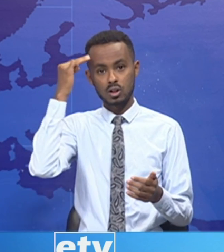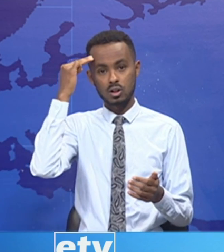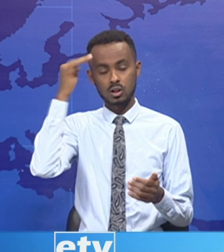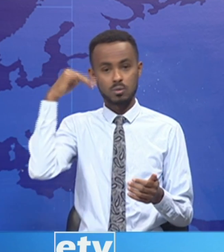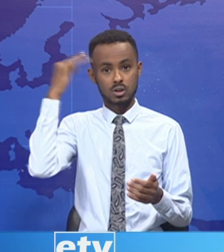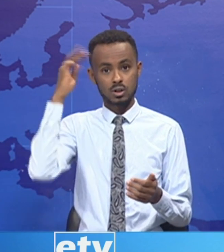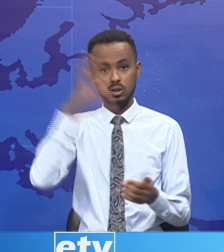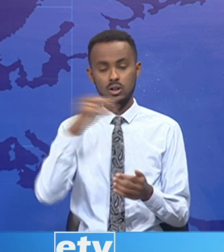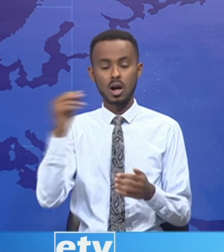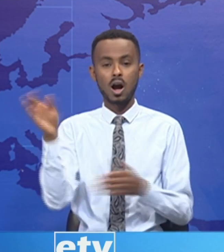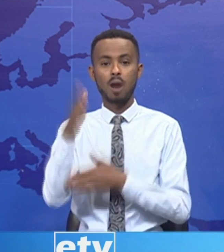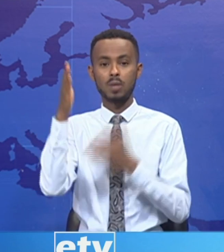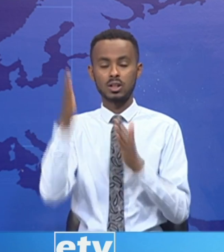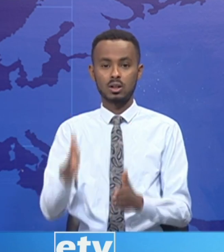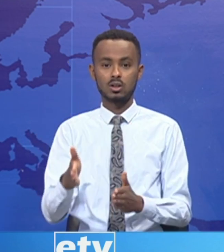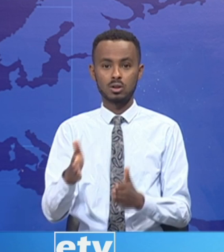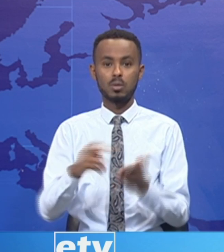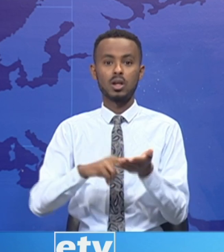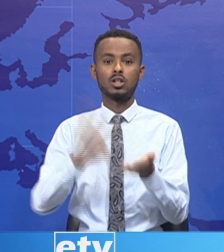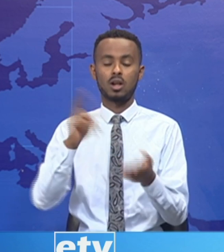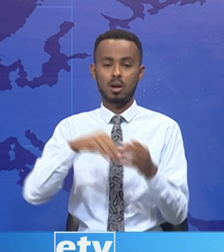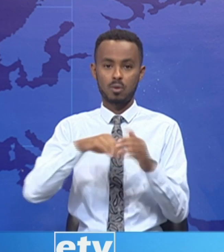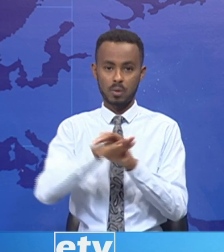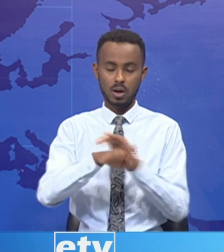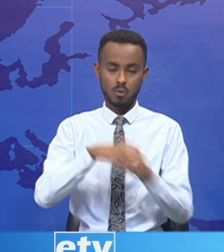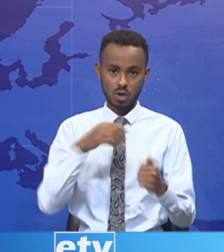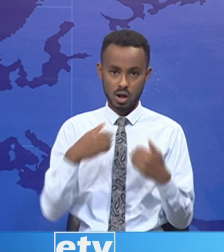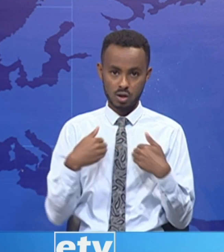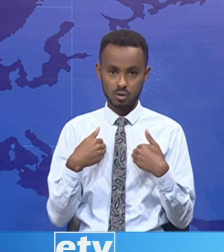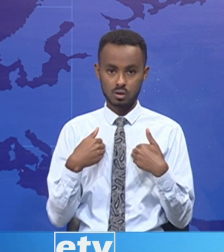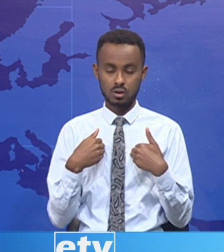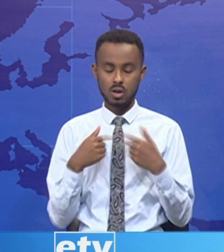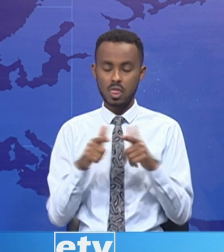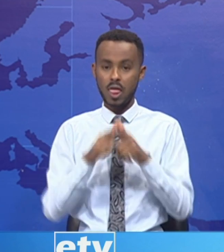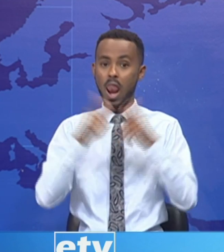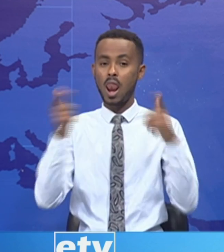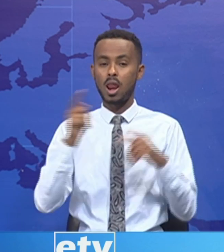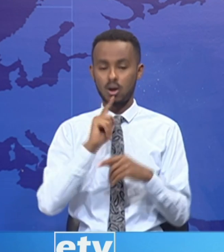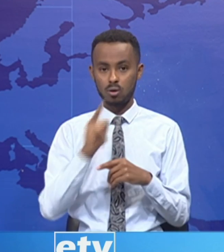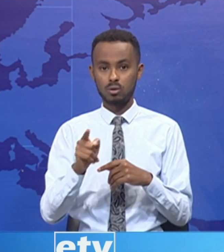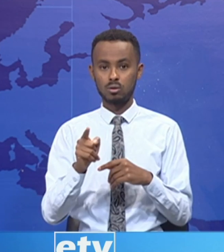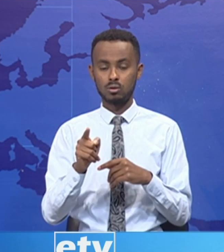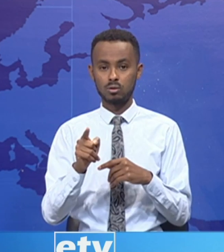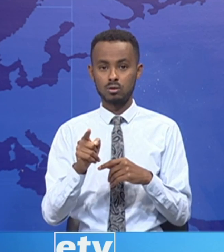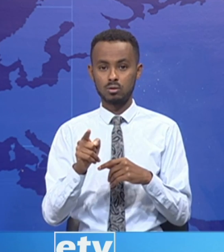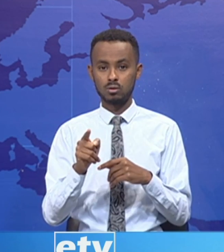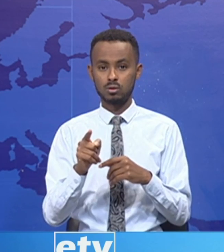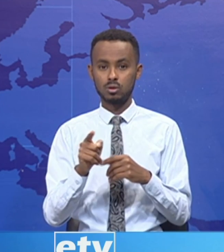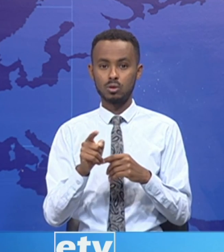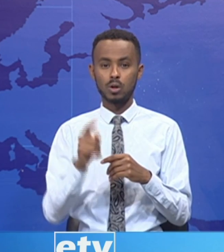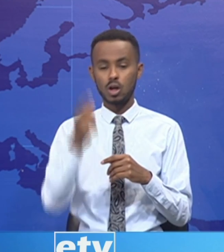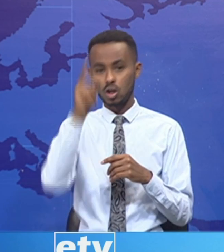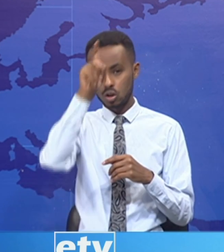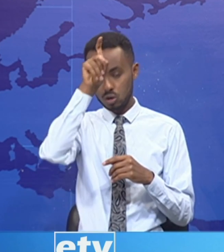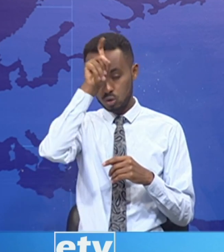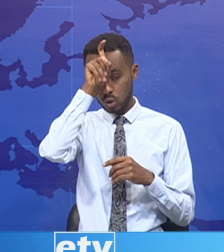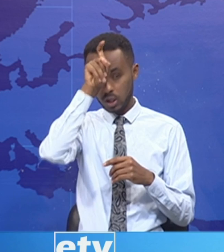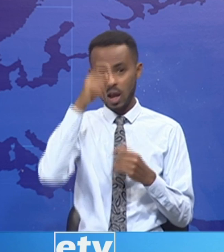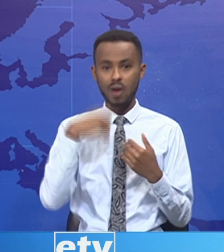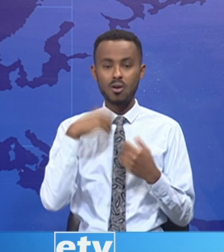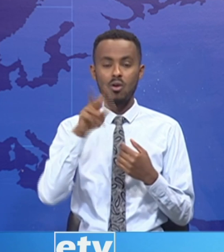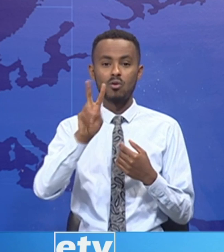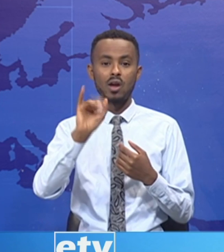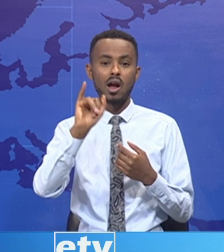ሚኒስተርስ እና አምባሳደርስ መነሻ ነው። ትልቅ ነው። በቱርክ ያለው